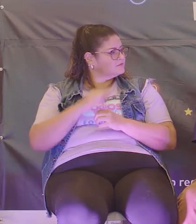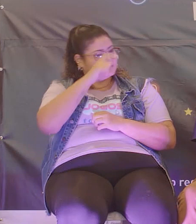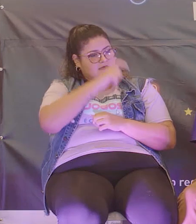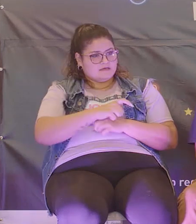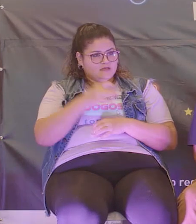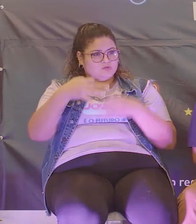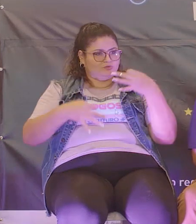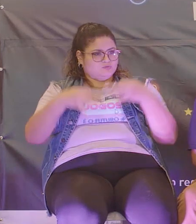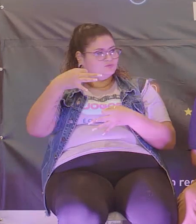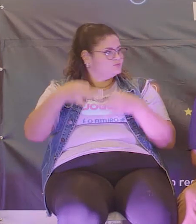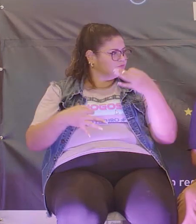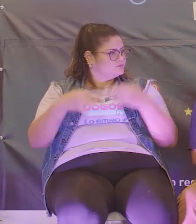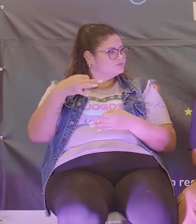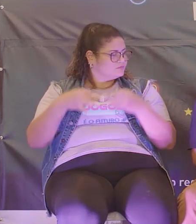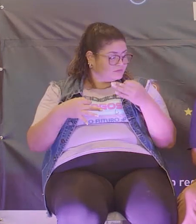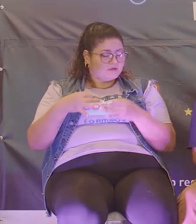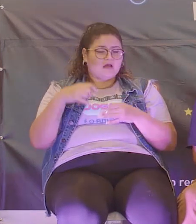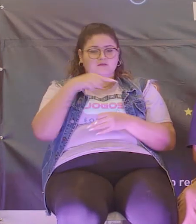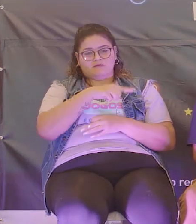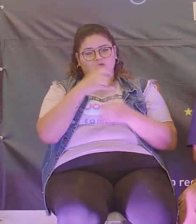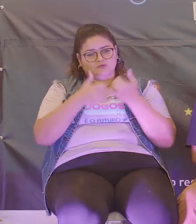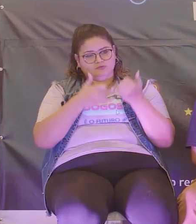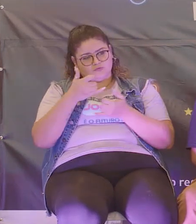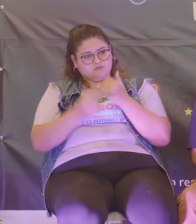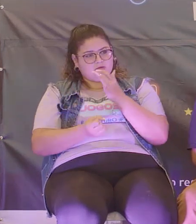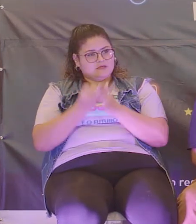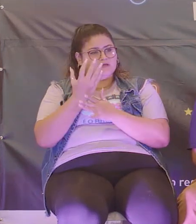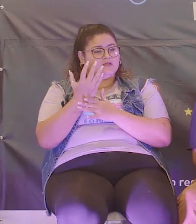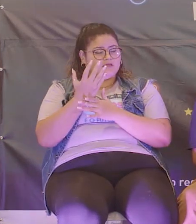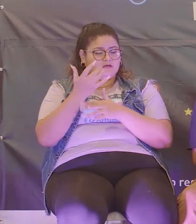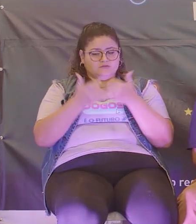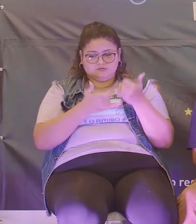da gente, da parte da Game Jam, né, do Criar Jogos ao Futuro.